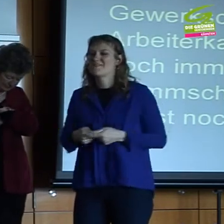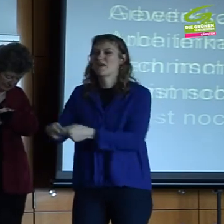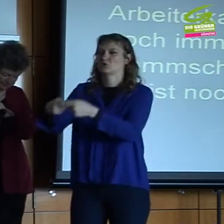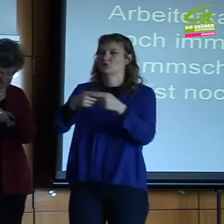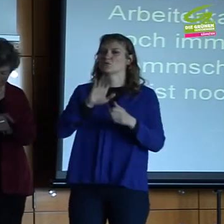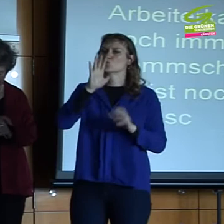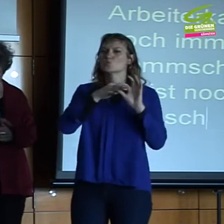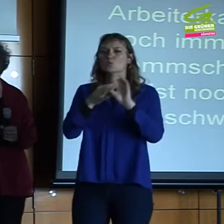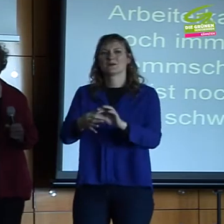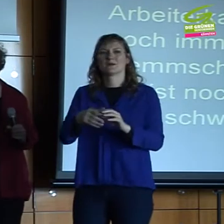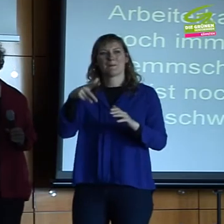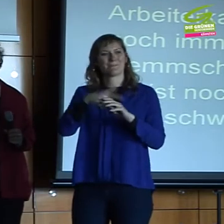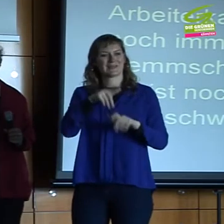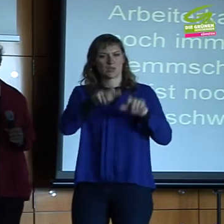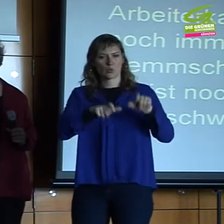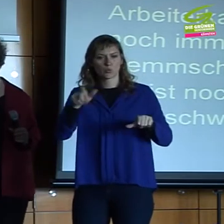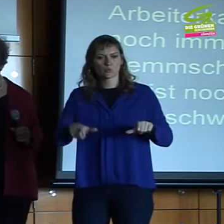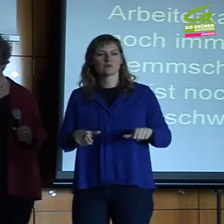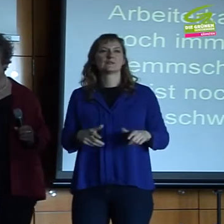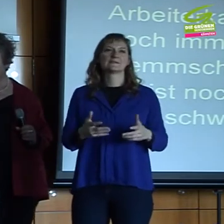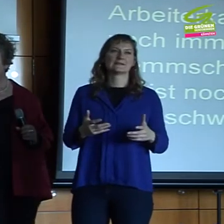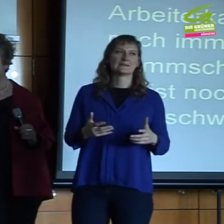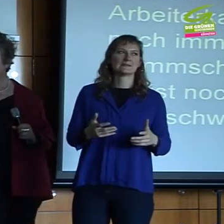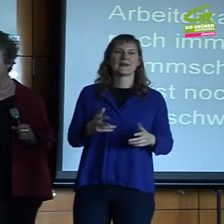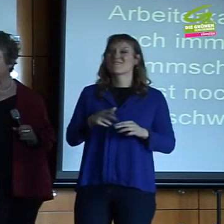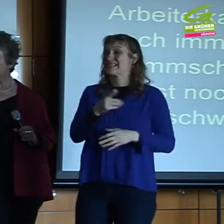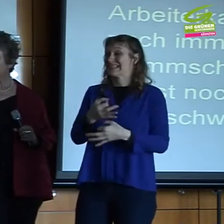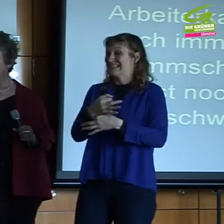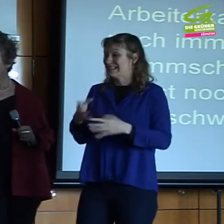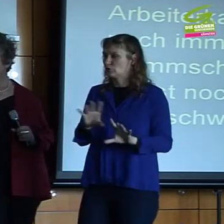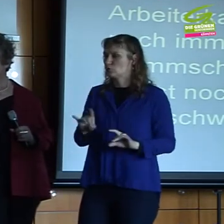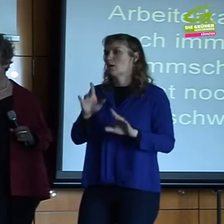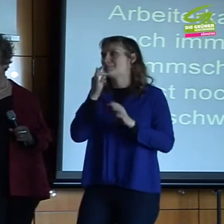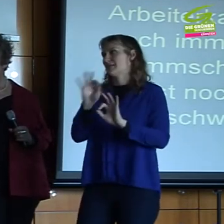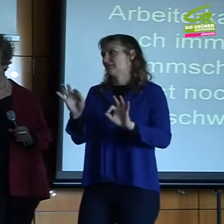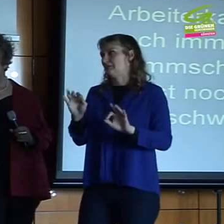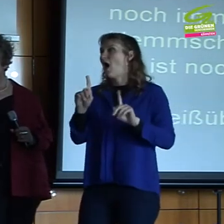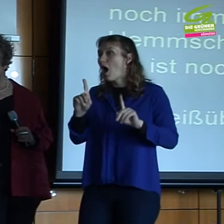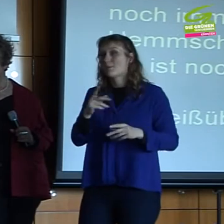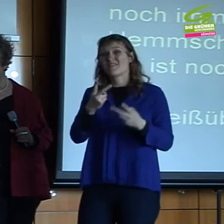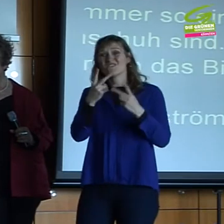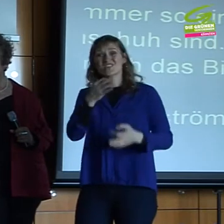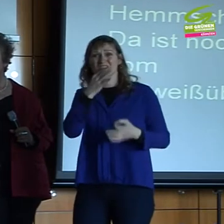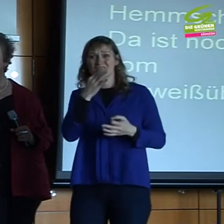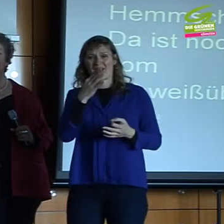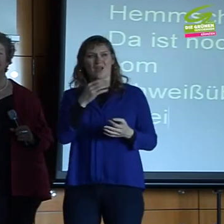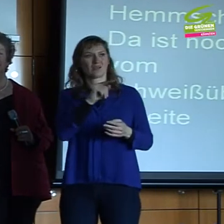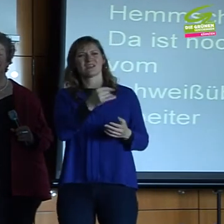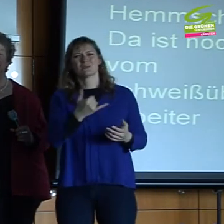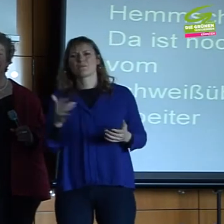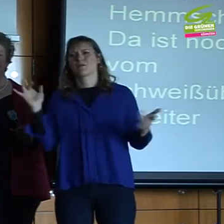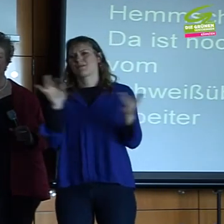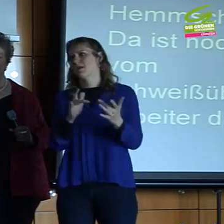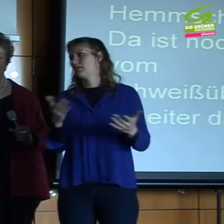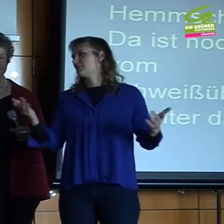Fragen behinderter Menschen, wäre schon gut, wenn sie nichts tun würde. Sie ist in fast allen zentralen Fragen unser